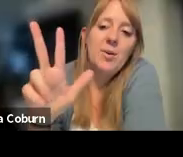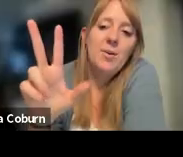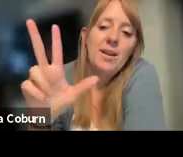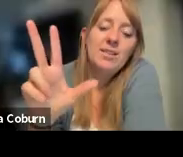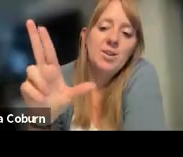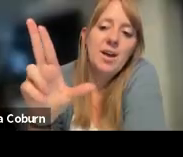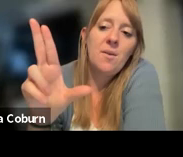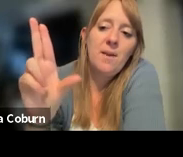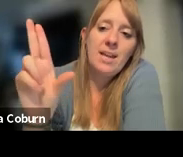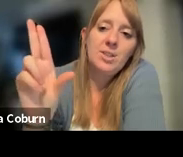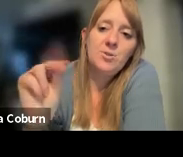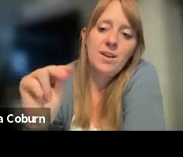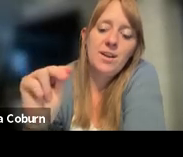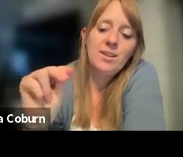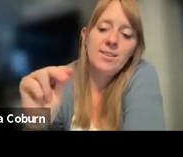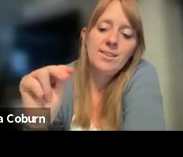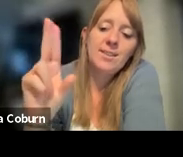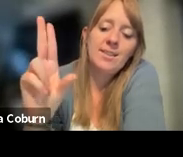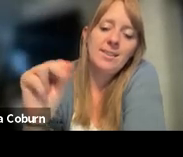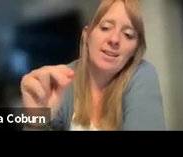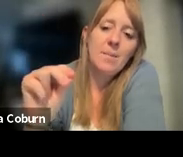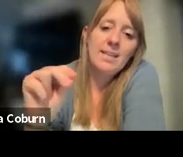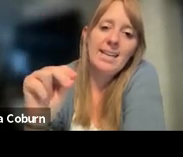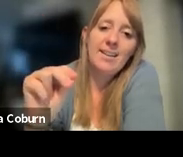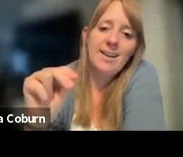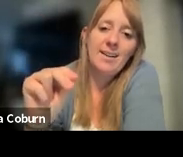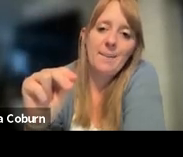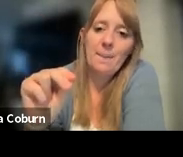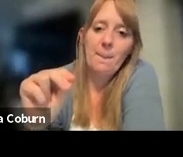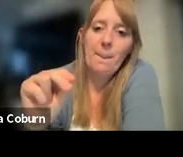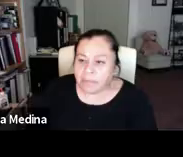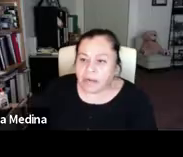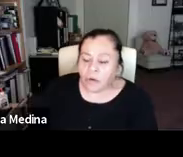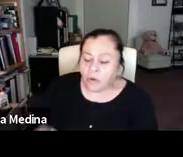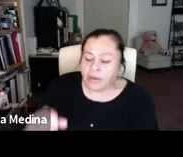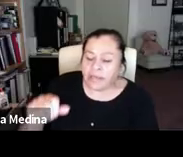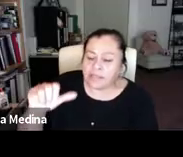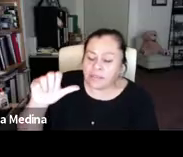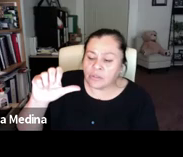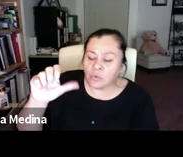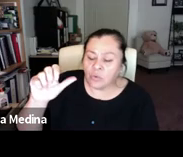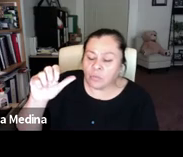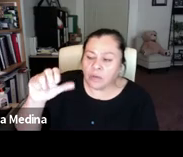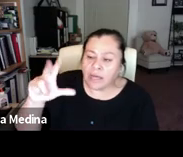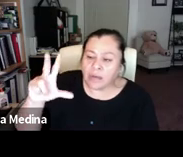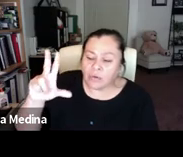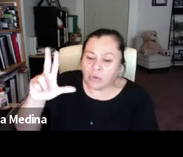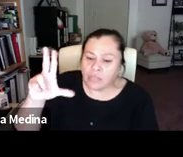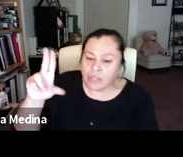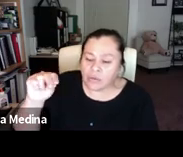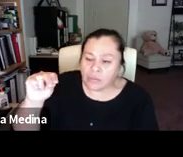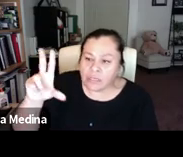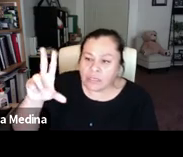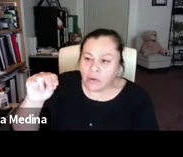And no is your thumb and 2 fingers coming together. Y para no es su pulgar con